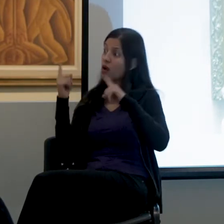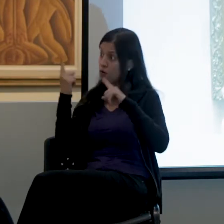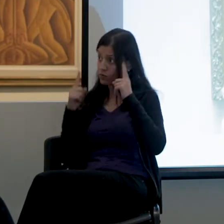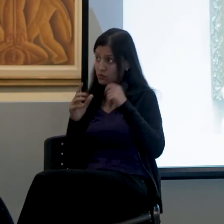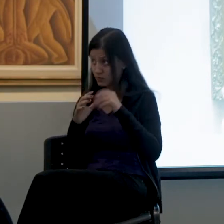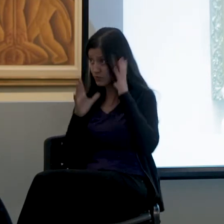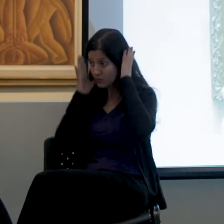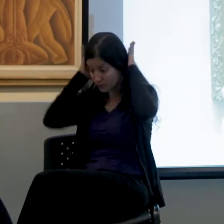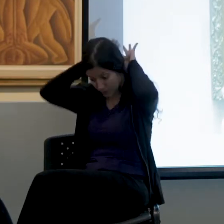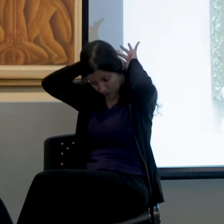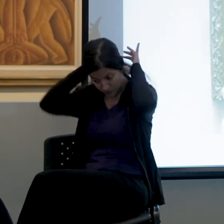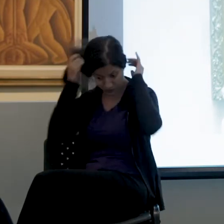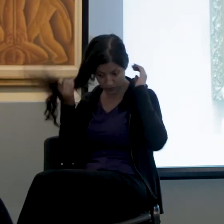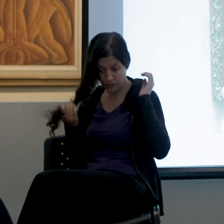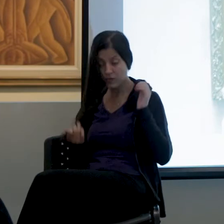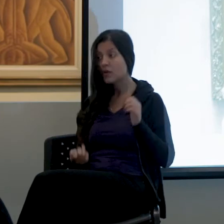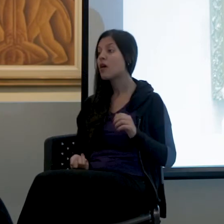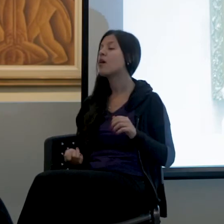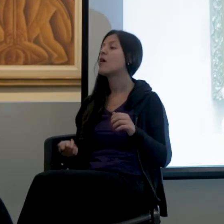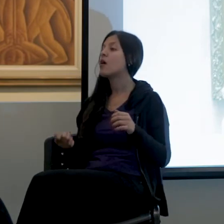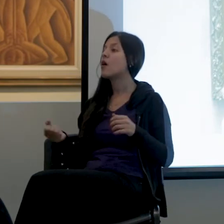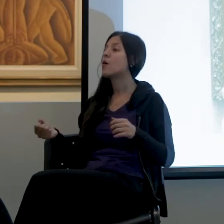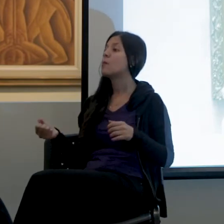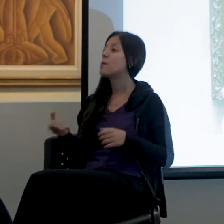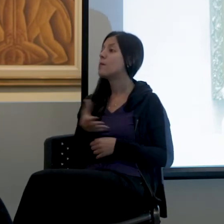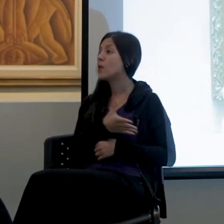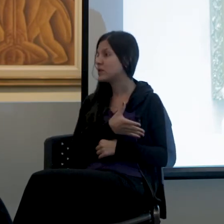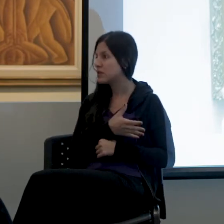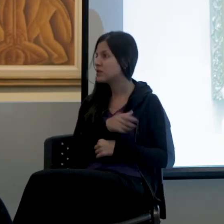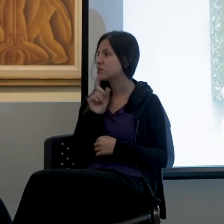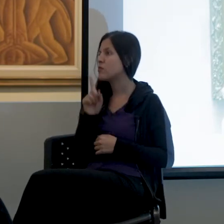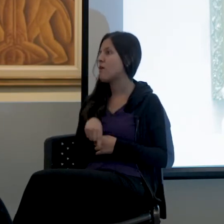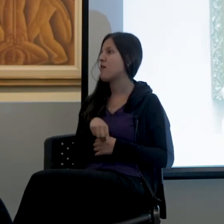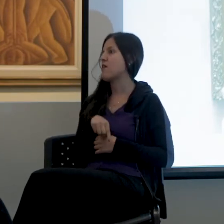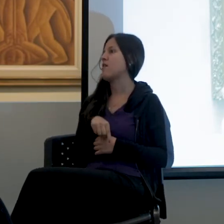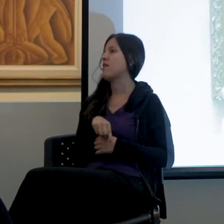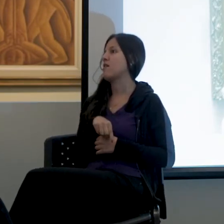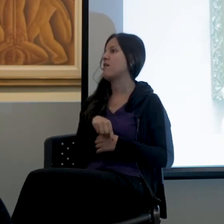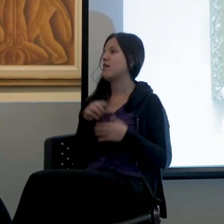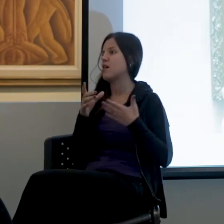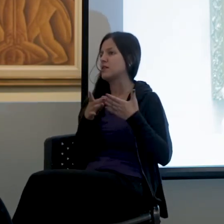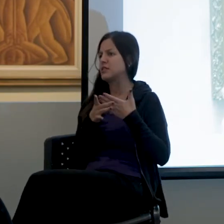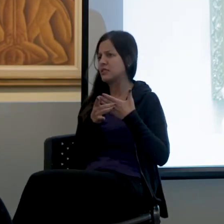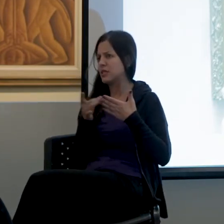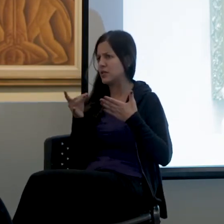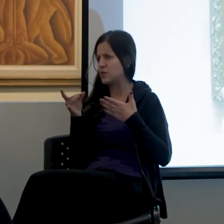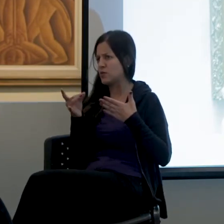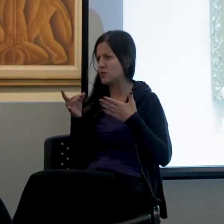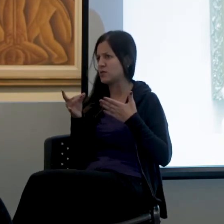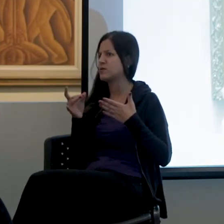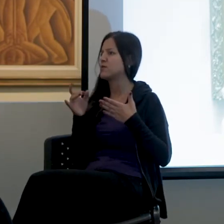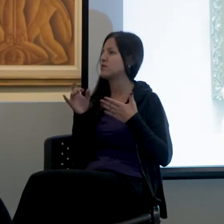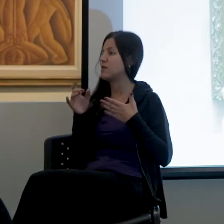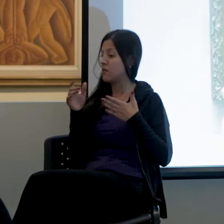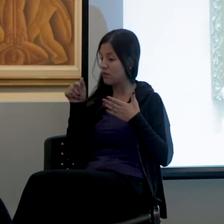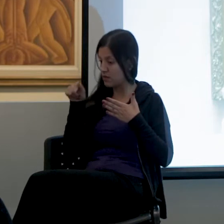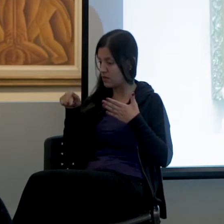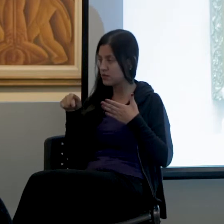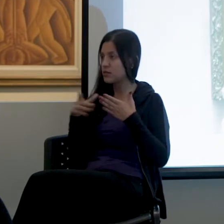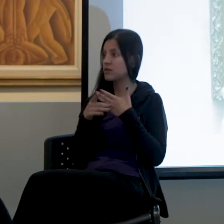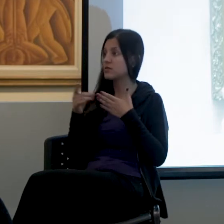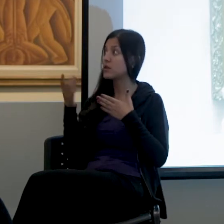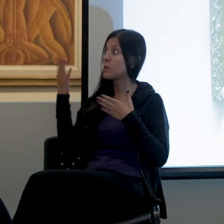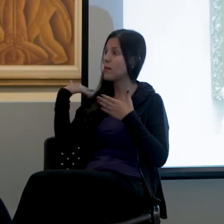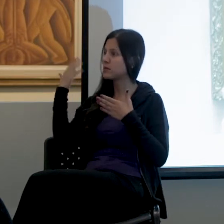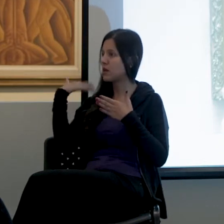O modernismo é uma radical defesa e elaboração desses signos contra os signos do passado. Signos esses dos quais o